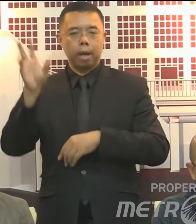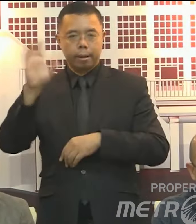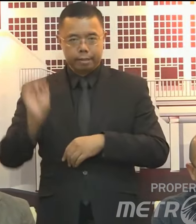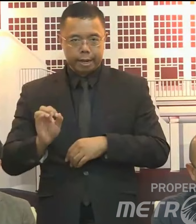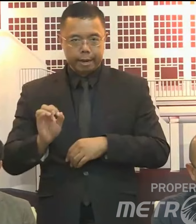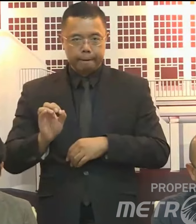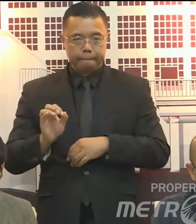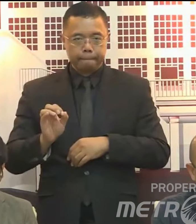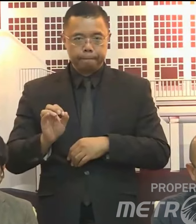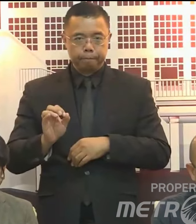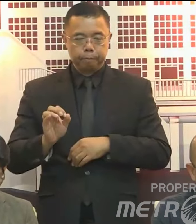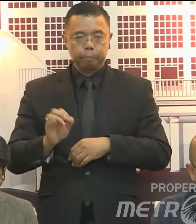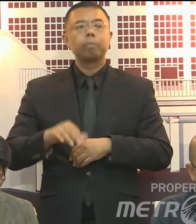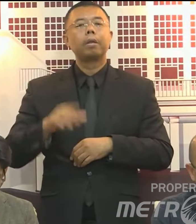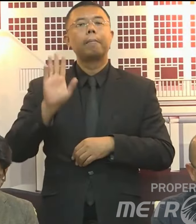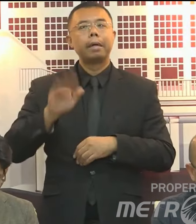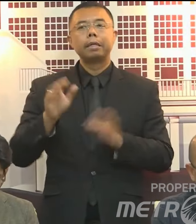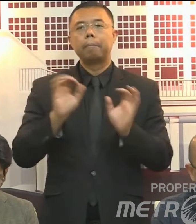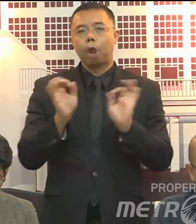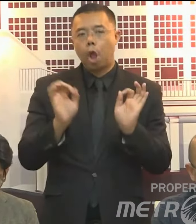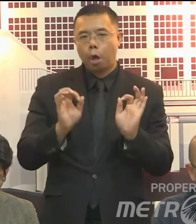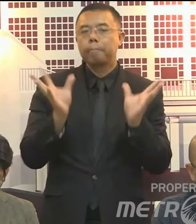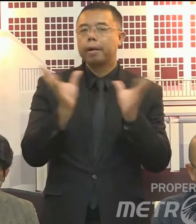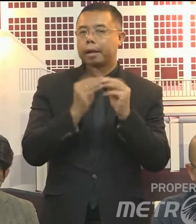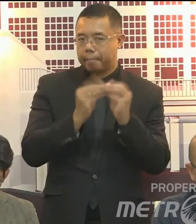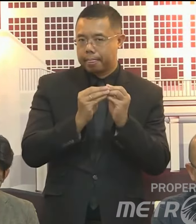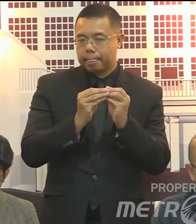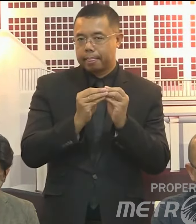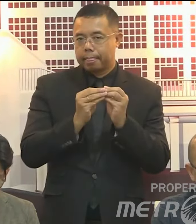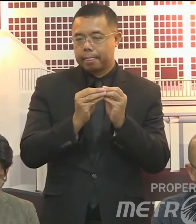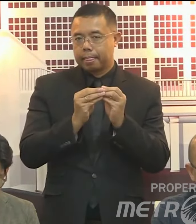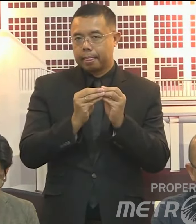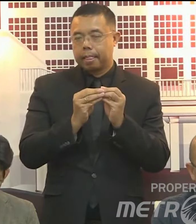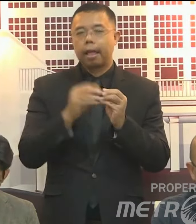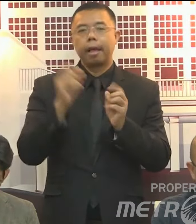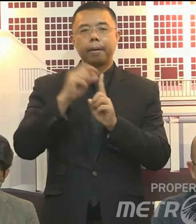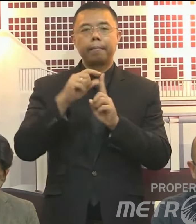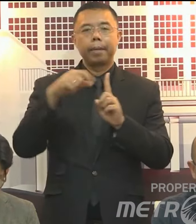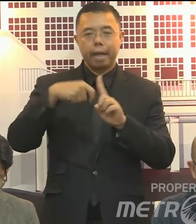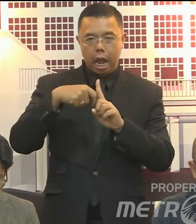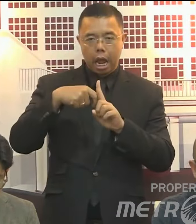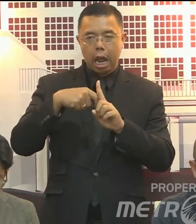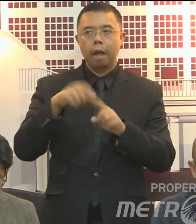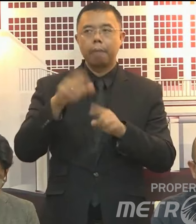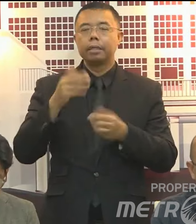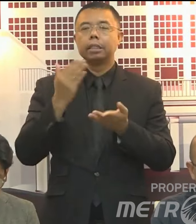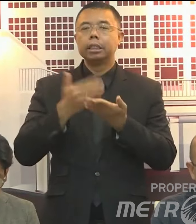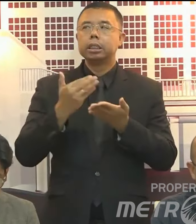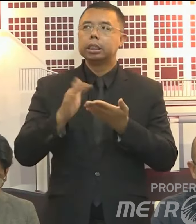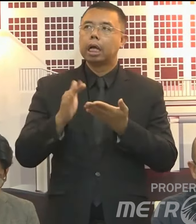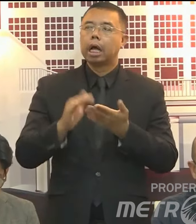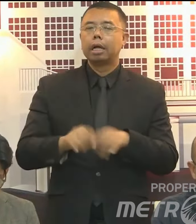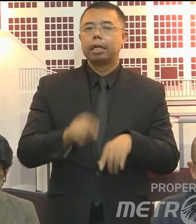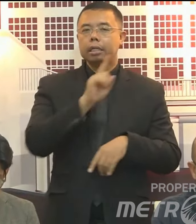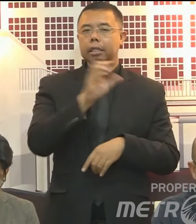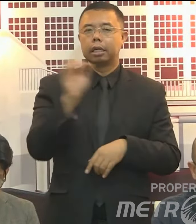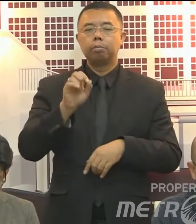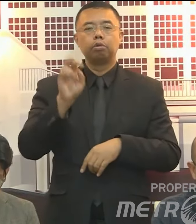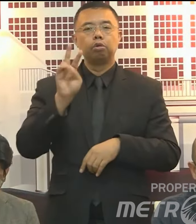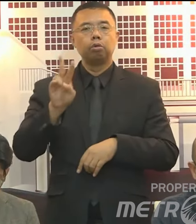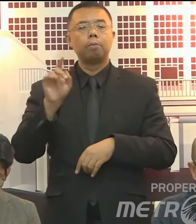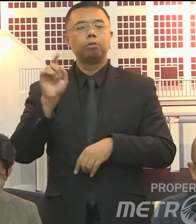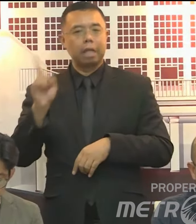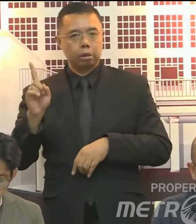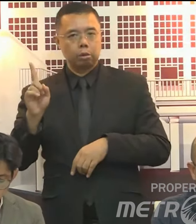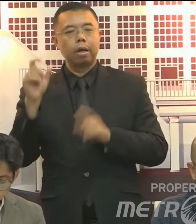11,72%. Yang belum melaksanakan rapat pleno rekapitulasi penghitungan suara di tingkat kecamatan masih ada